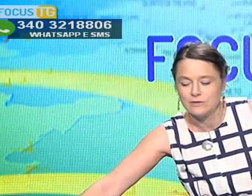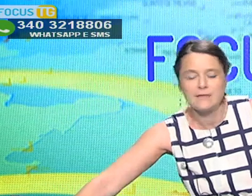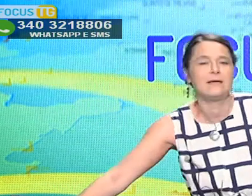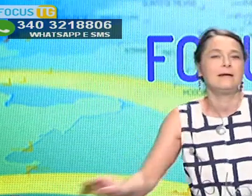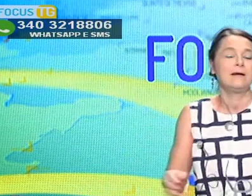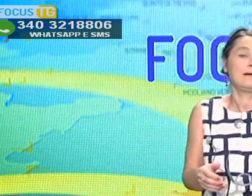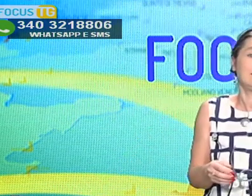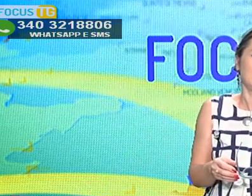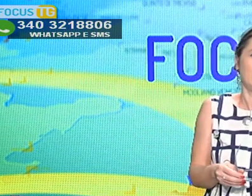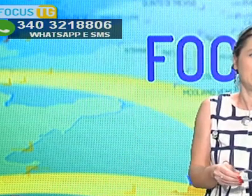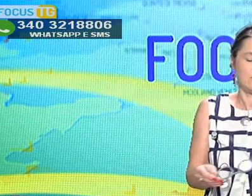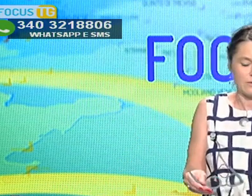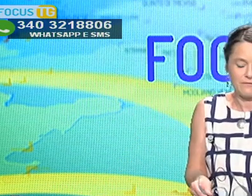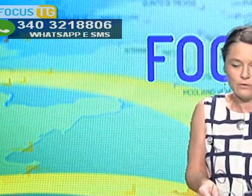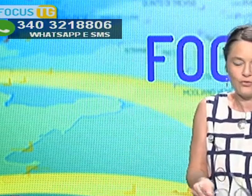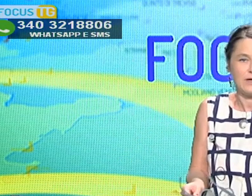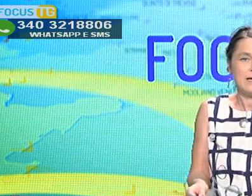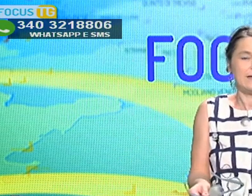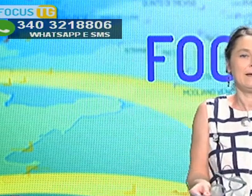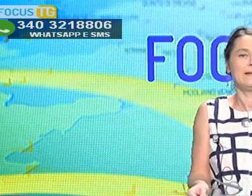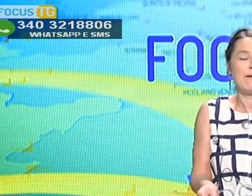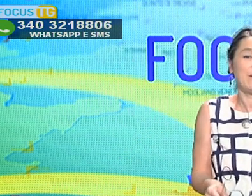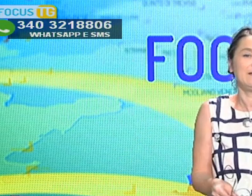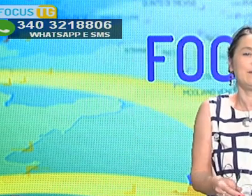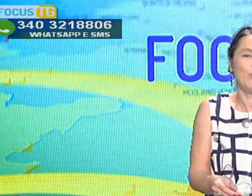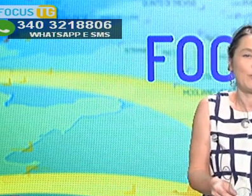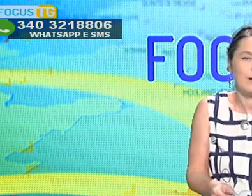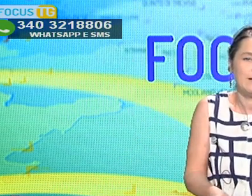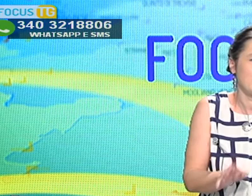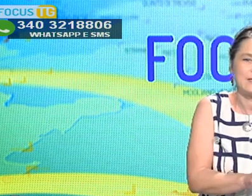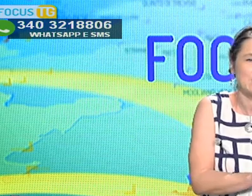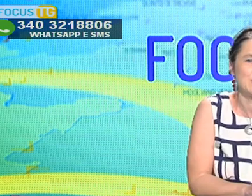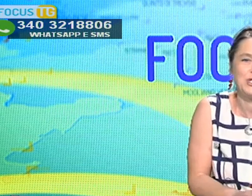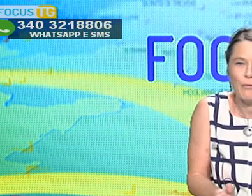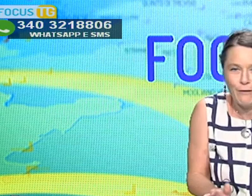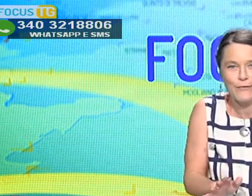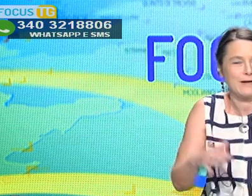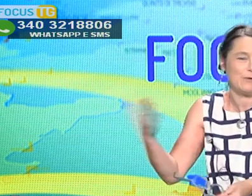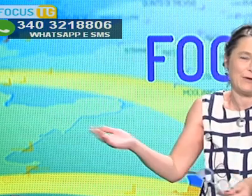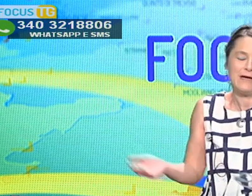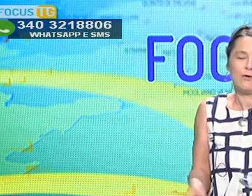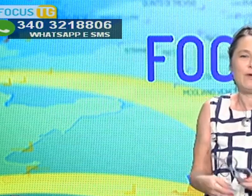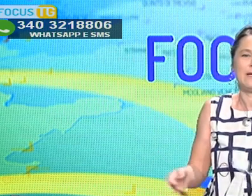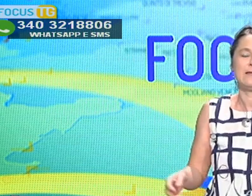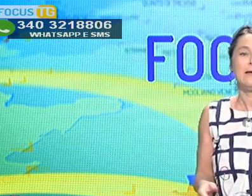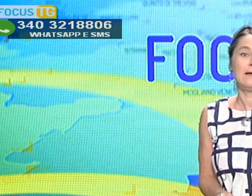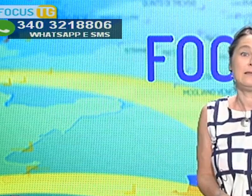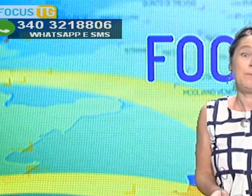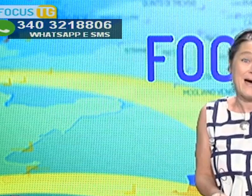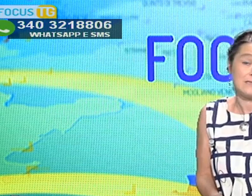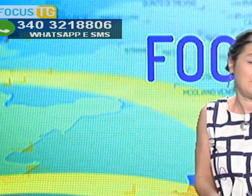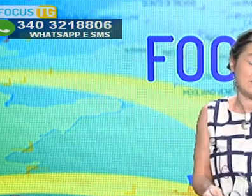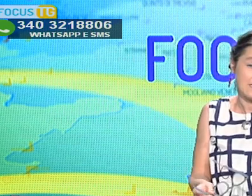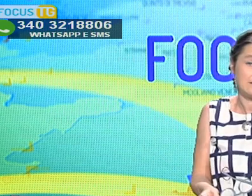trattamento del Covid, del coronavirus. Siamo partiti molto più a rilento, siamo partiti a 5 all'ora, detto, e poi ovviamente